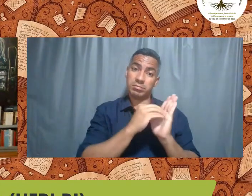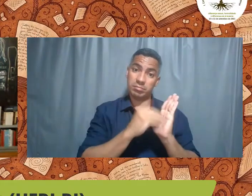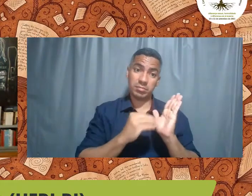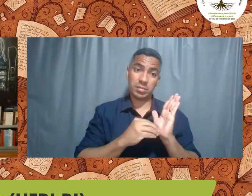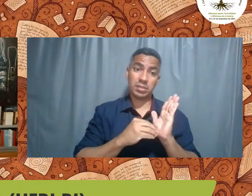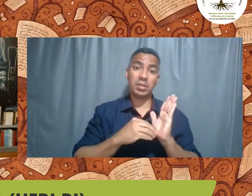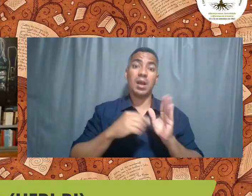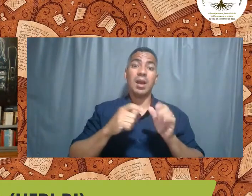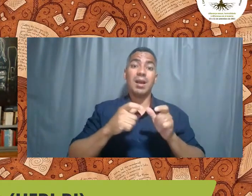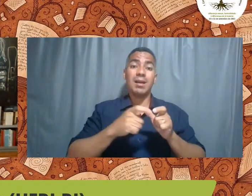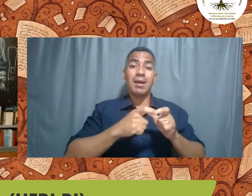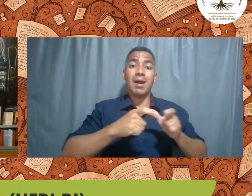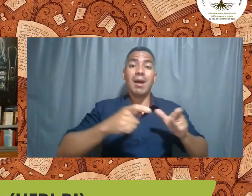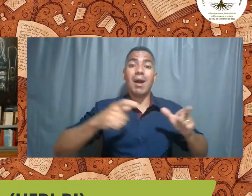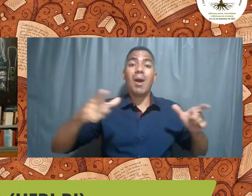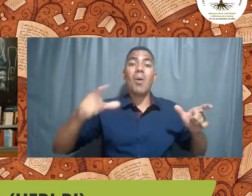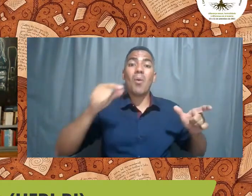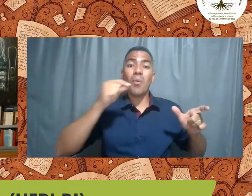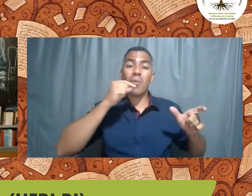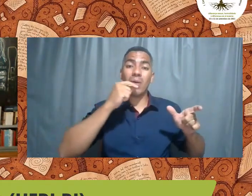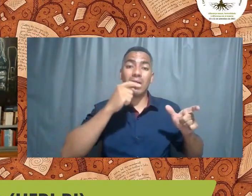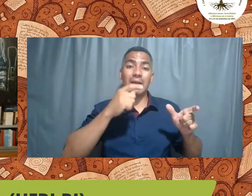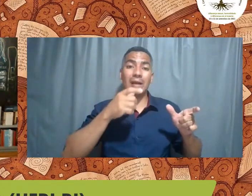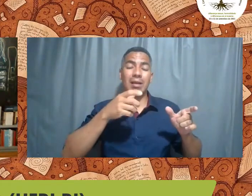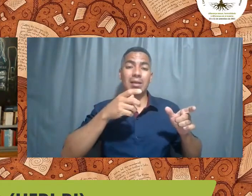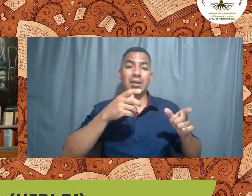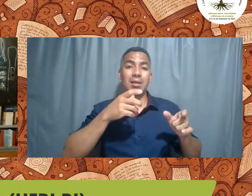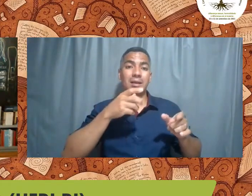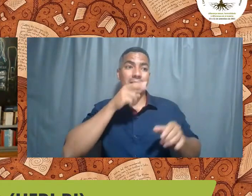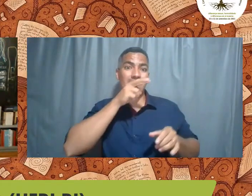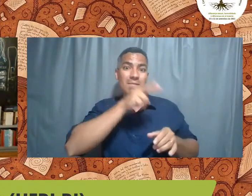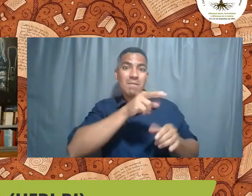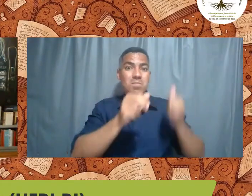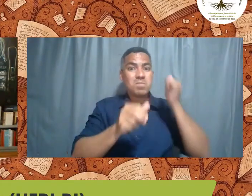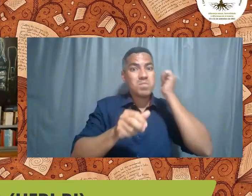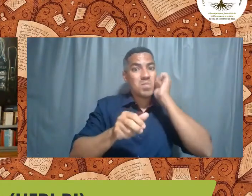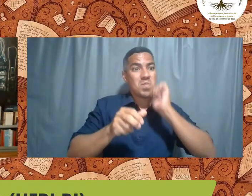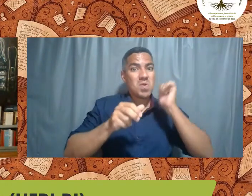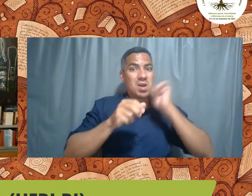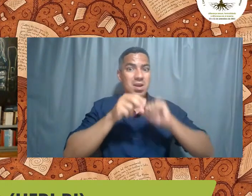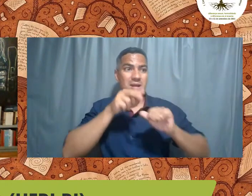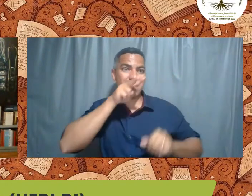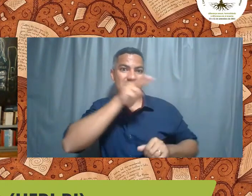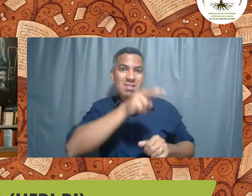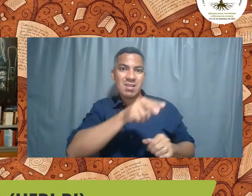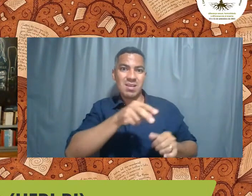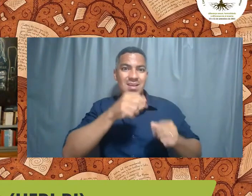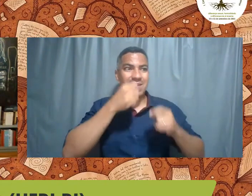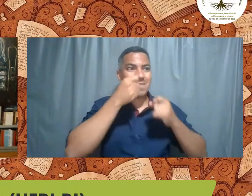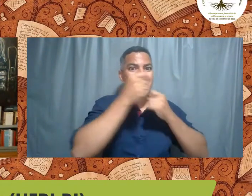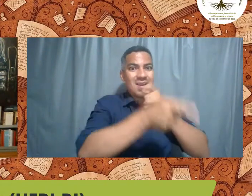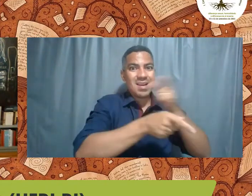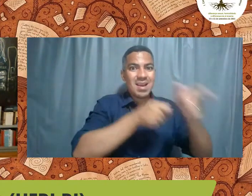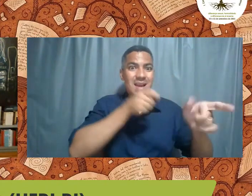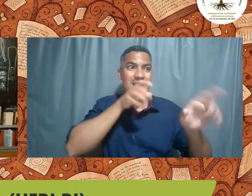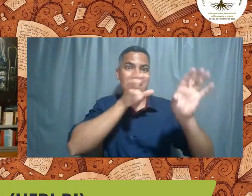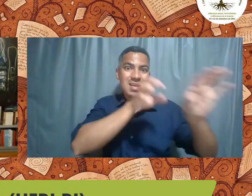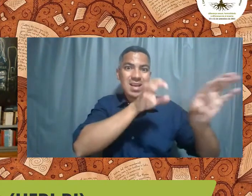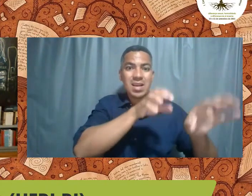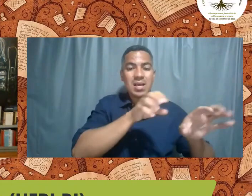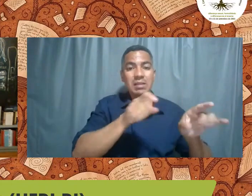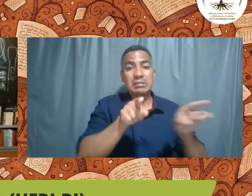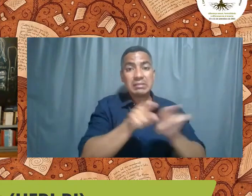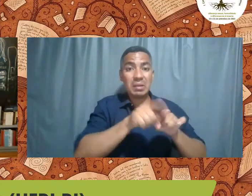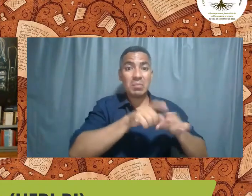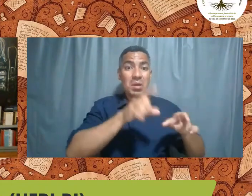assédio sexual, dos estupros, né, e do feminicídio na América Latina, numa